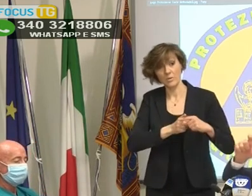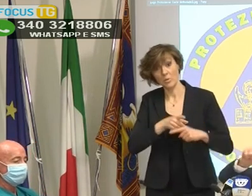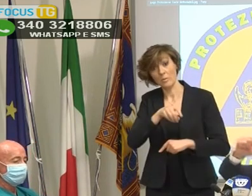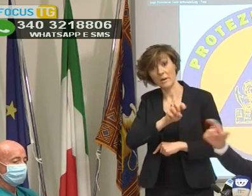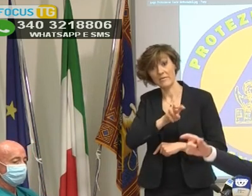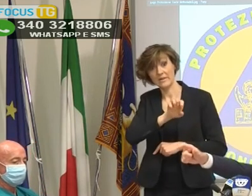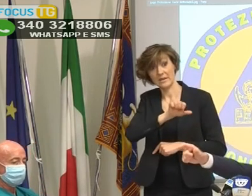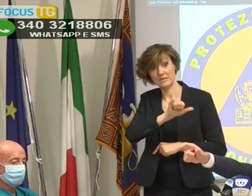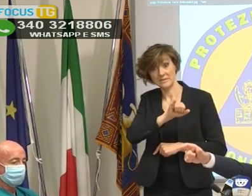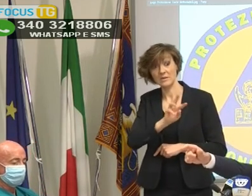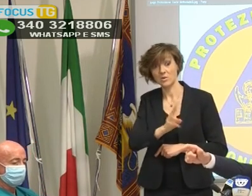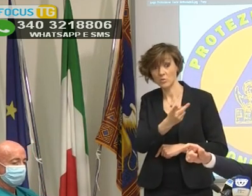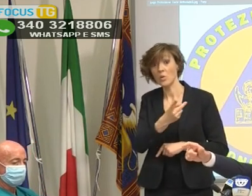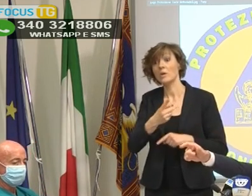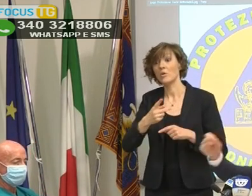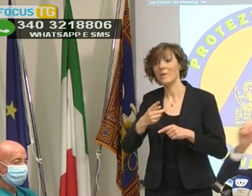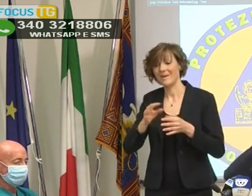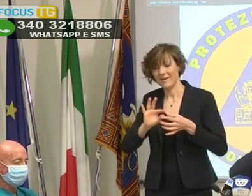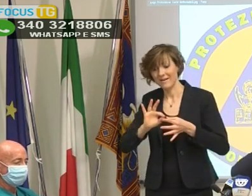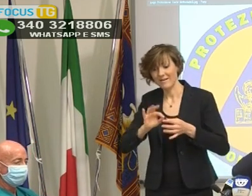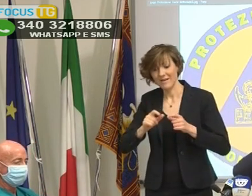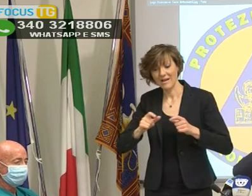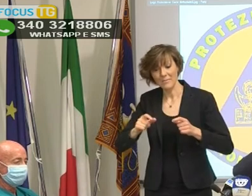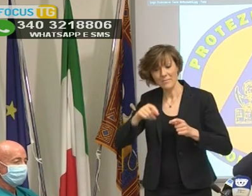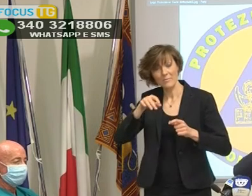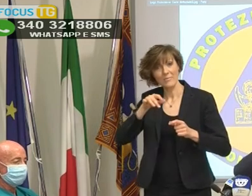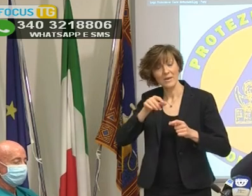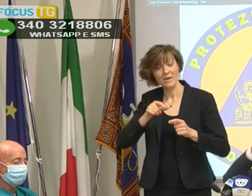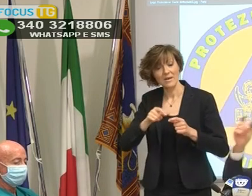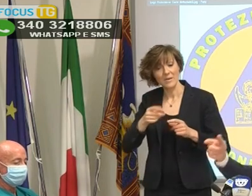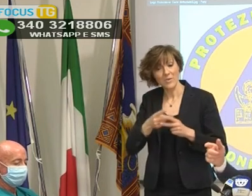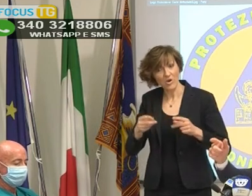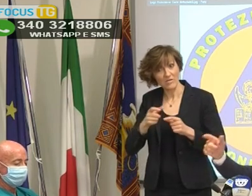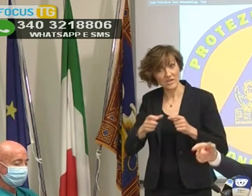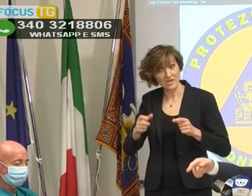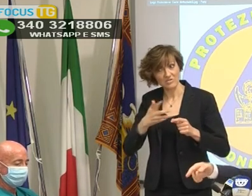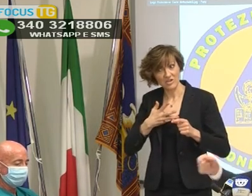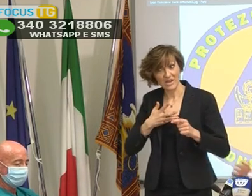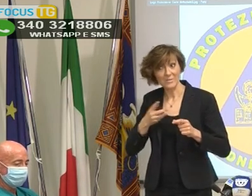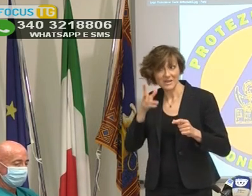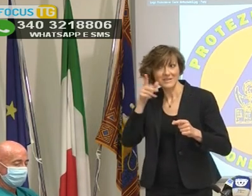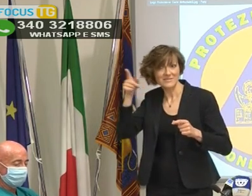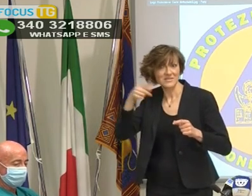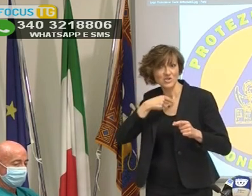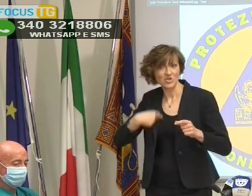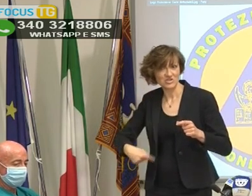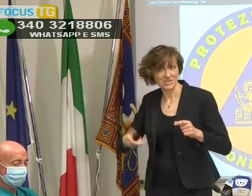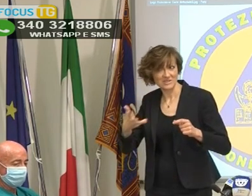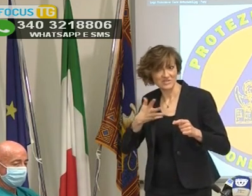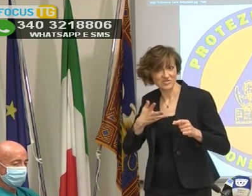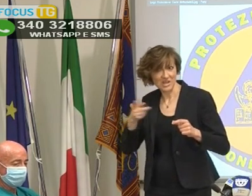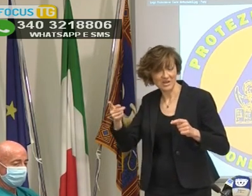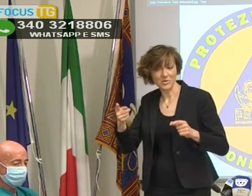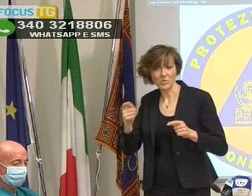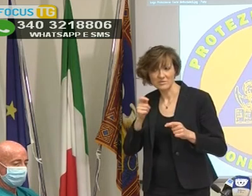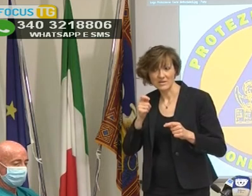campioni, no? Vi ricordate la cittadina, la signora cinese, e quindi il tampone ce l'avevamo